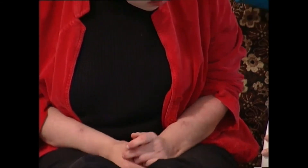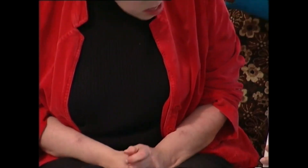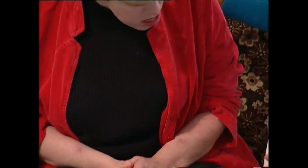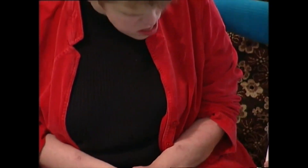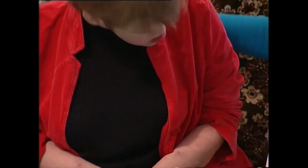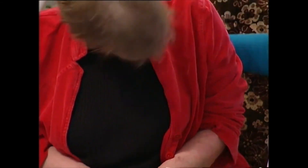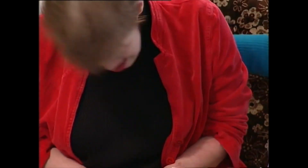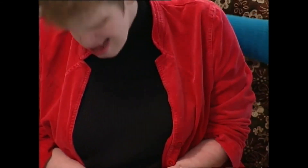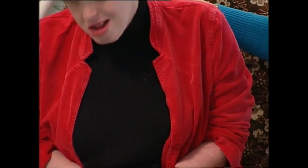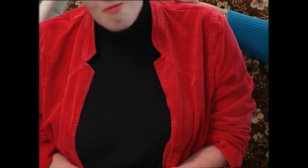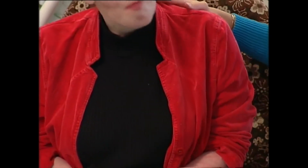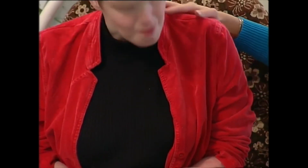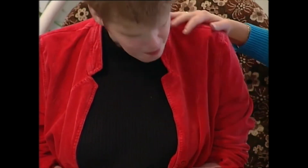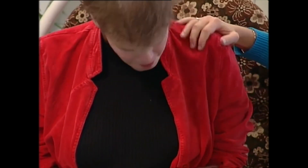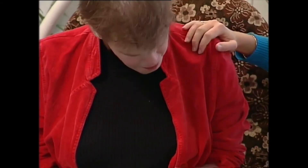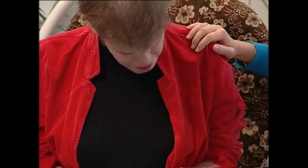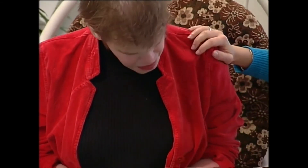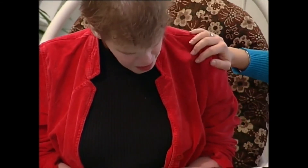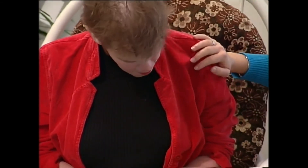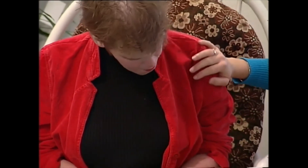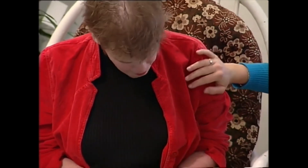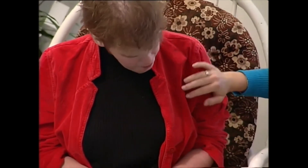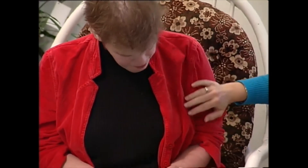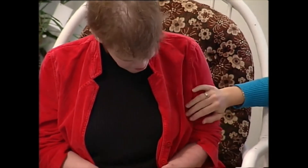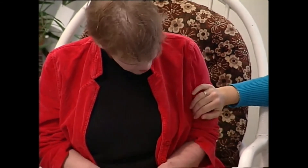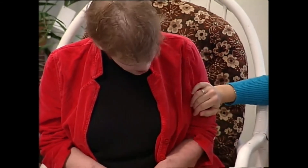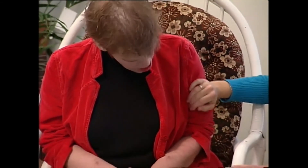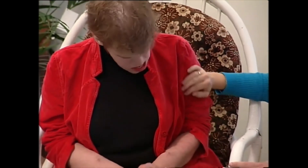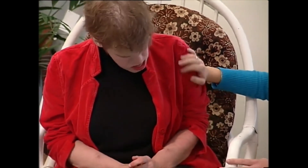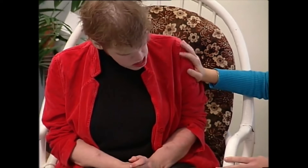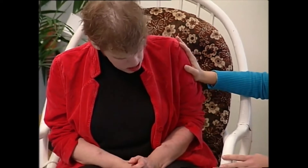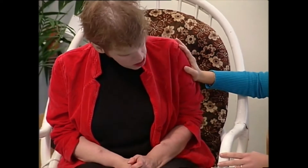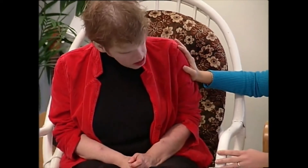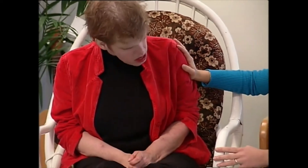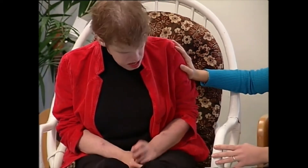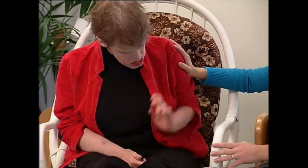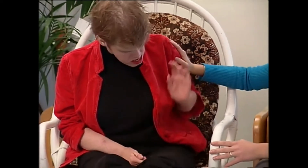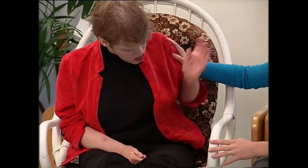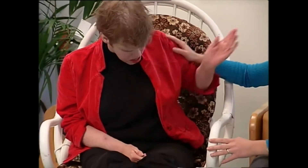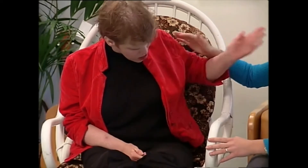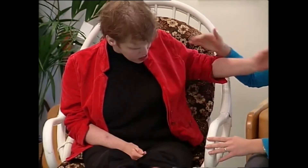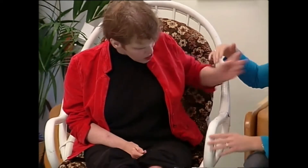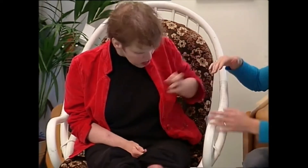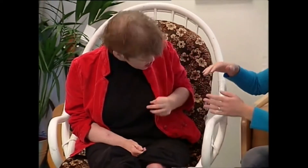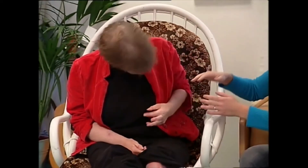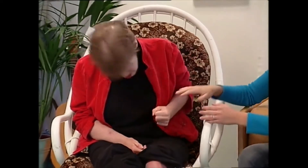wijzen vanwege de chronische pijn aan haar heupen. Toch blijft ze nieuwsgierig en voelt ze of ik er nog ben. Ja, hier ben